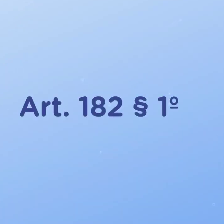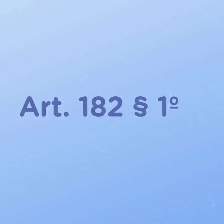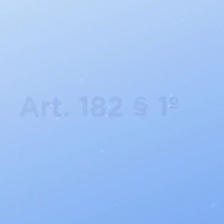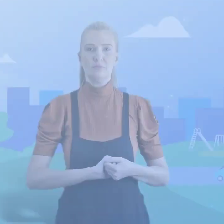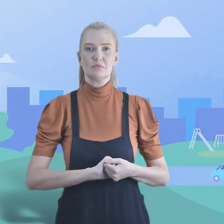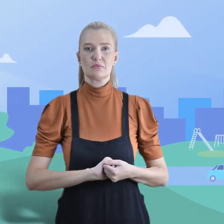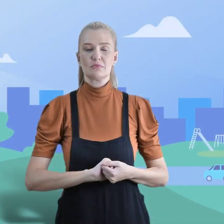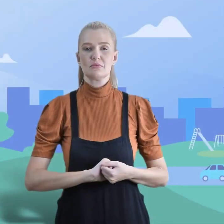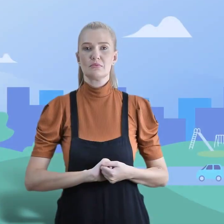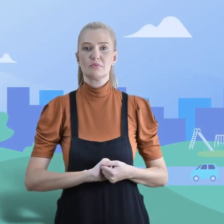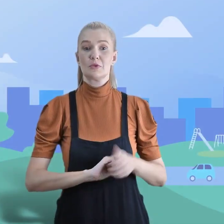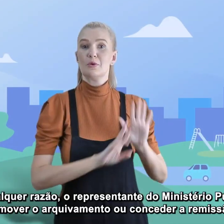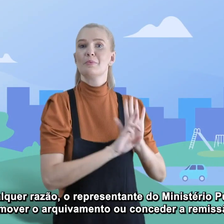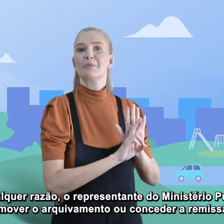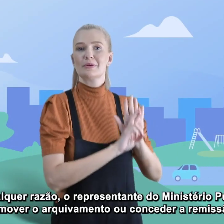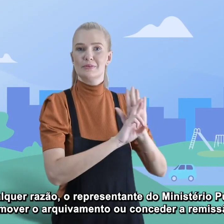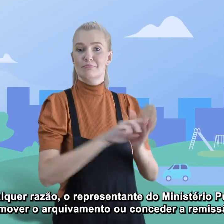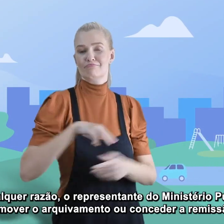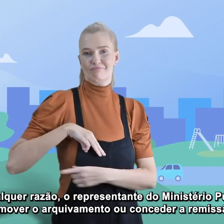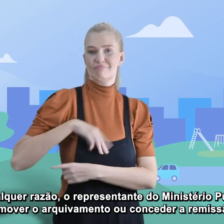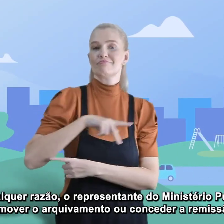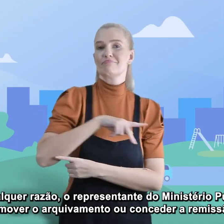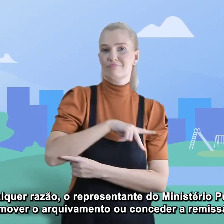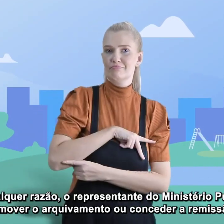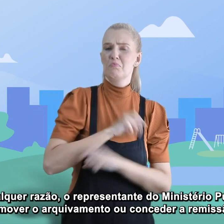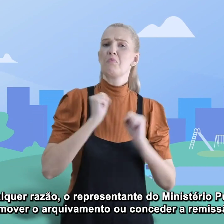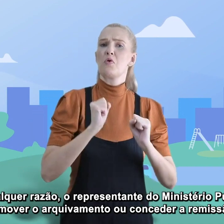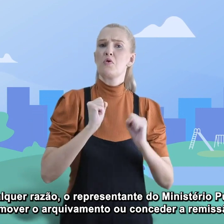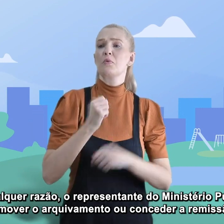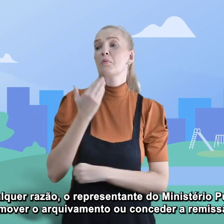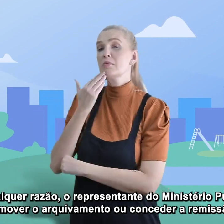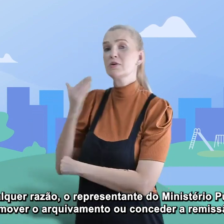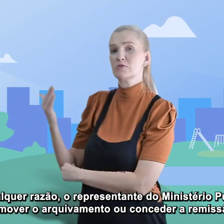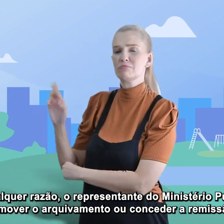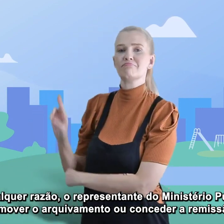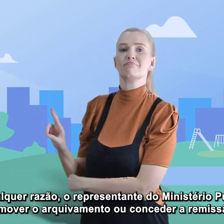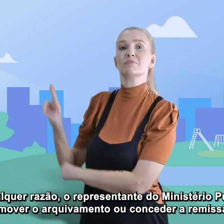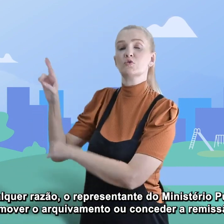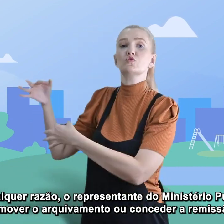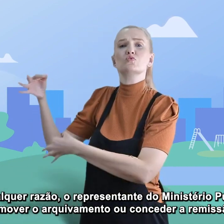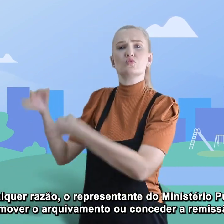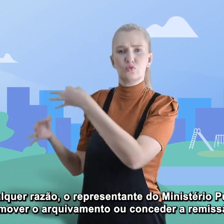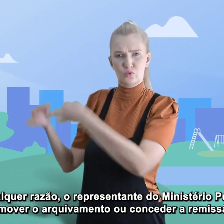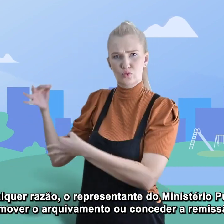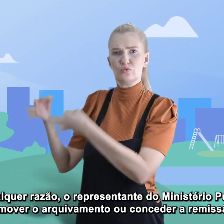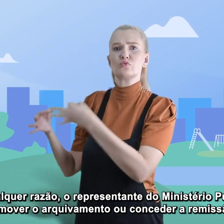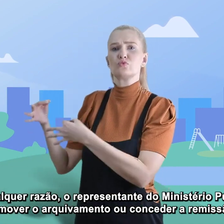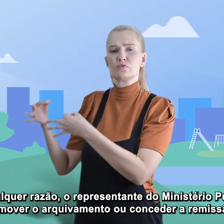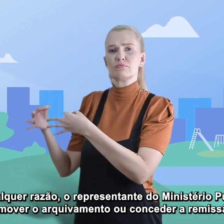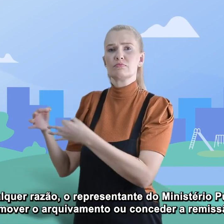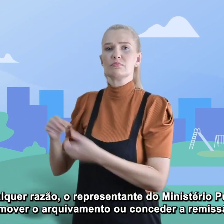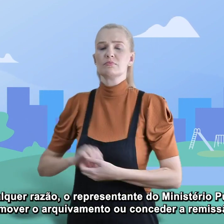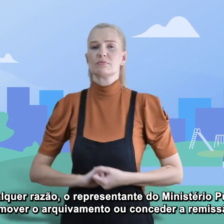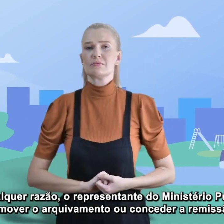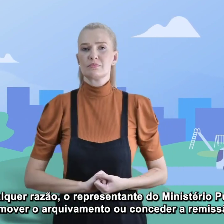1º. Se, por qualquer razão, o representante do Ministério Público não promover o arquivamento ou